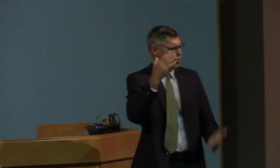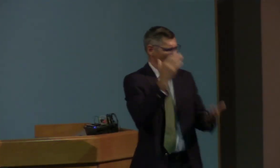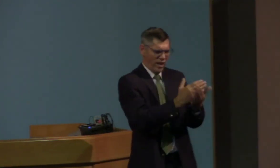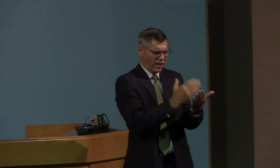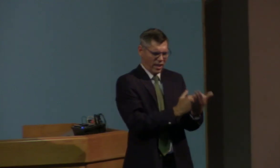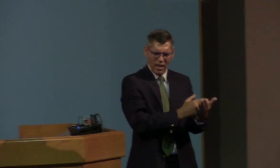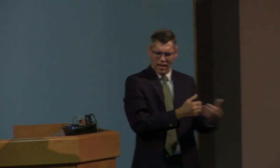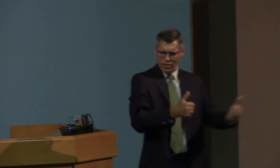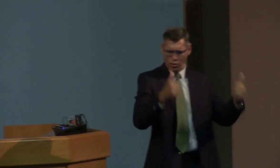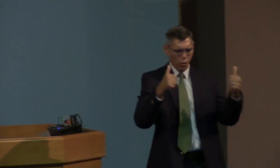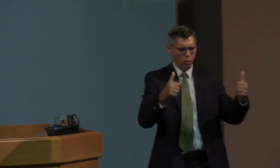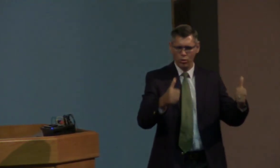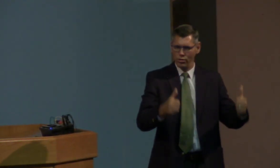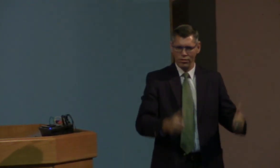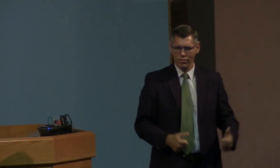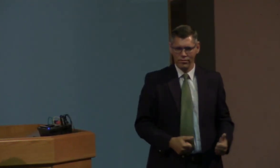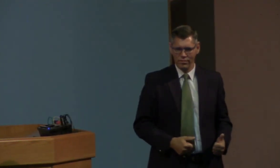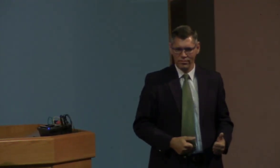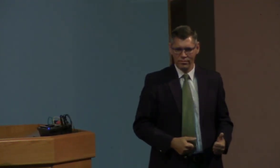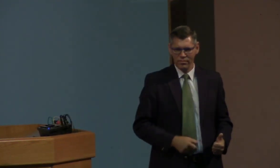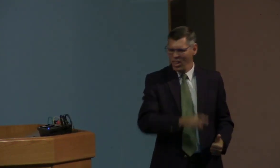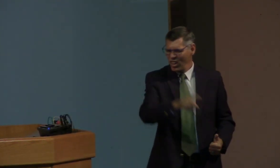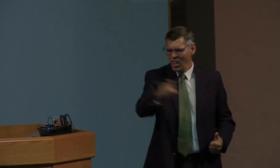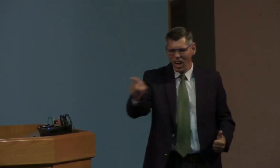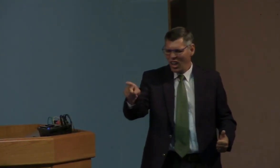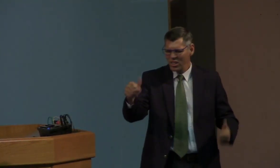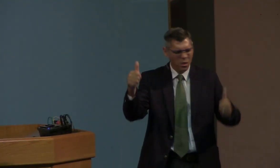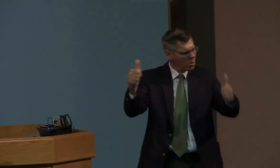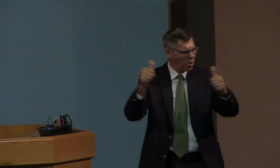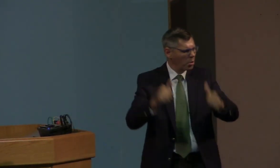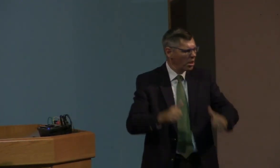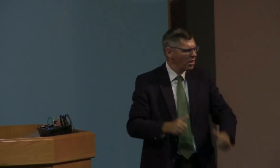wette, ek is goed, julle is nie so goed nie.